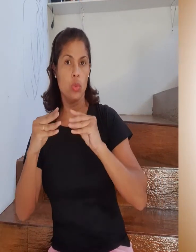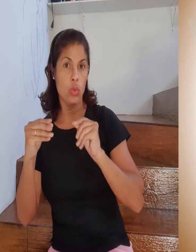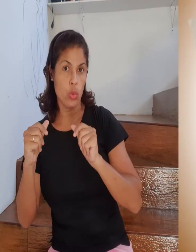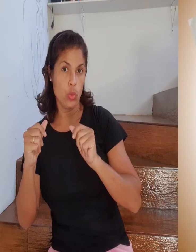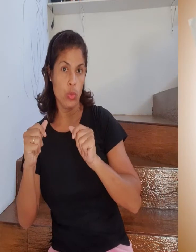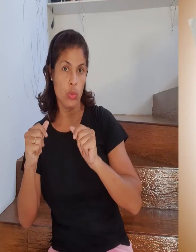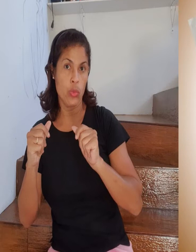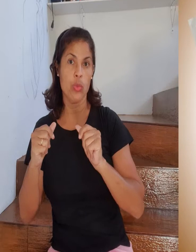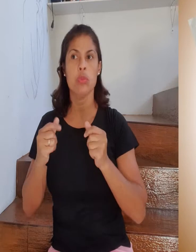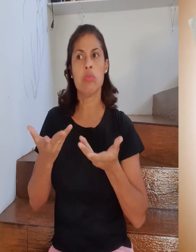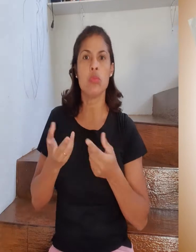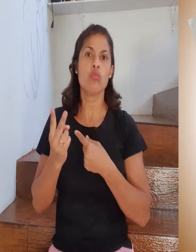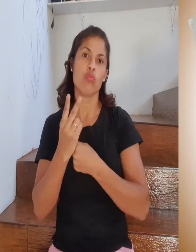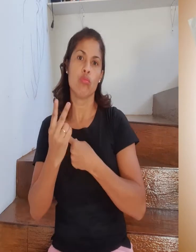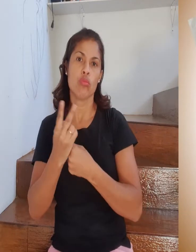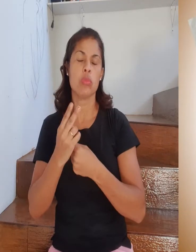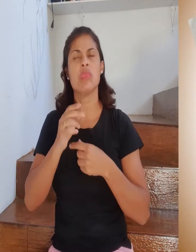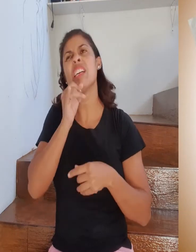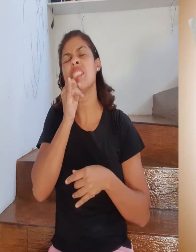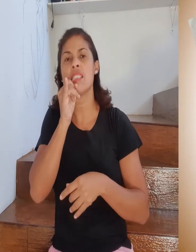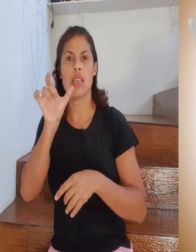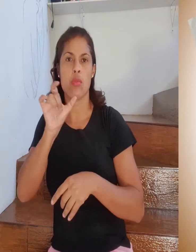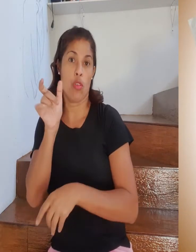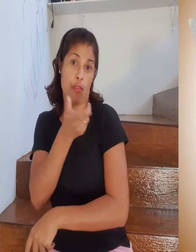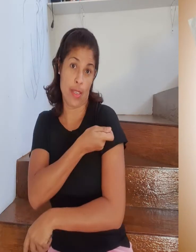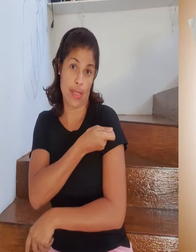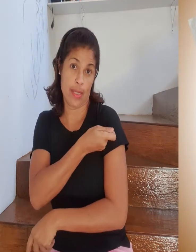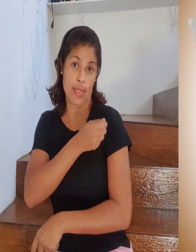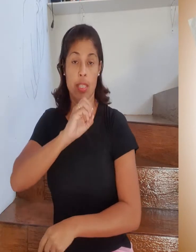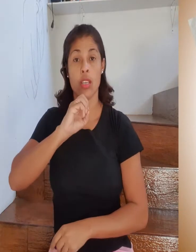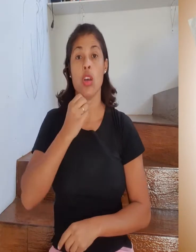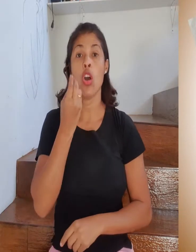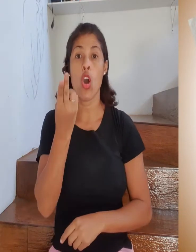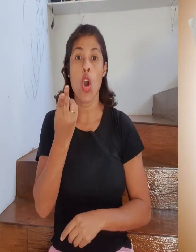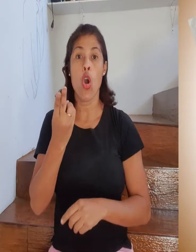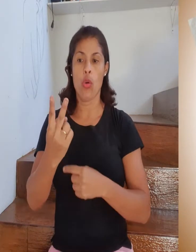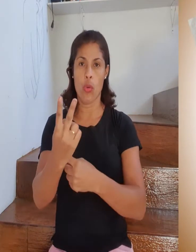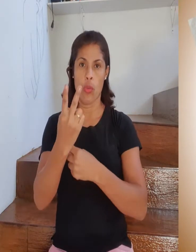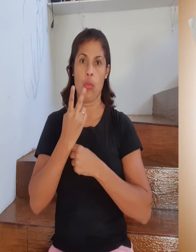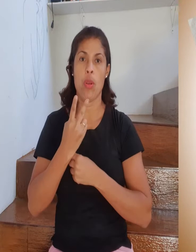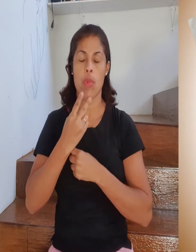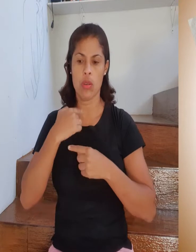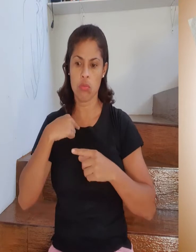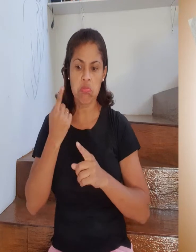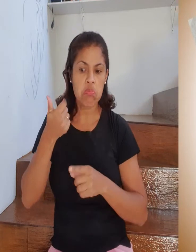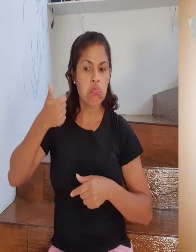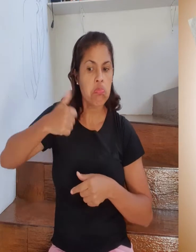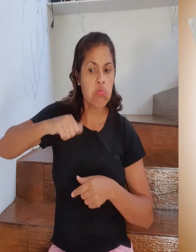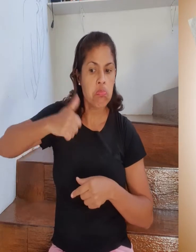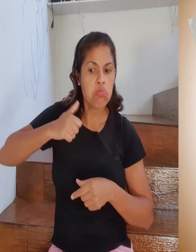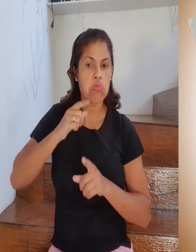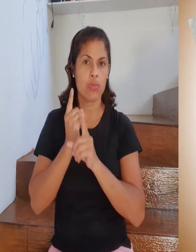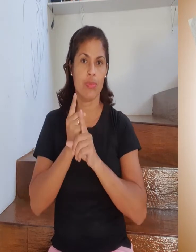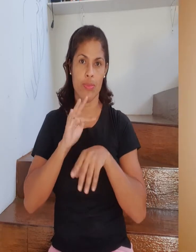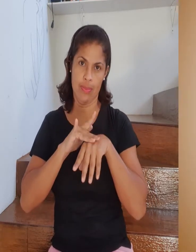sintoma, de forma profilática, as vacinas, por exemplo, ou ainda como método auxiliar de